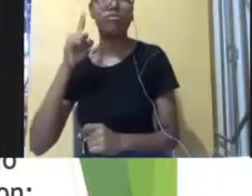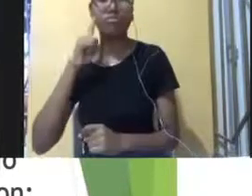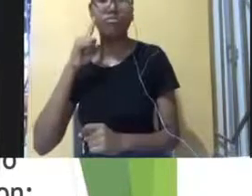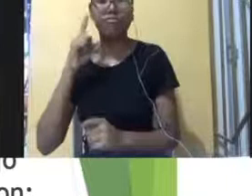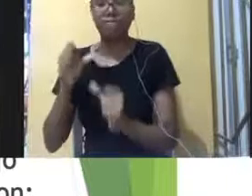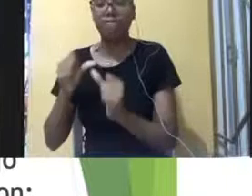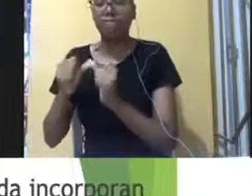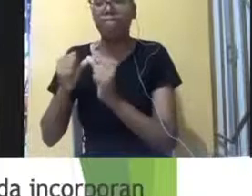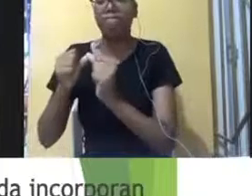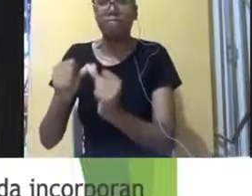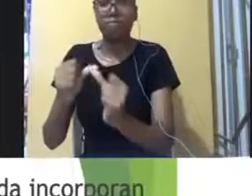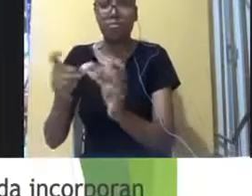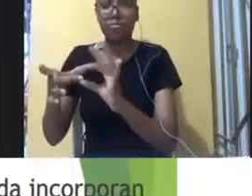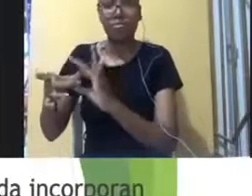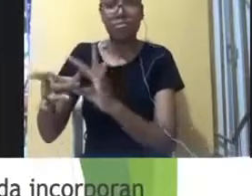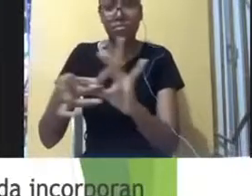instituciones.